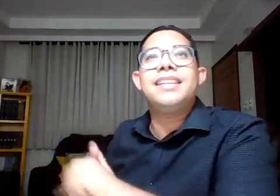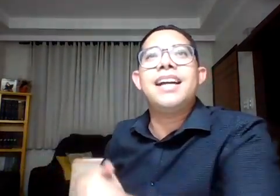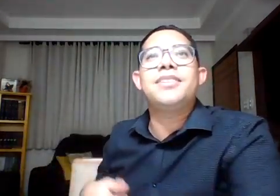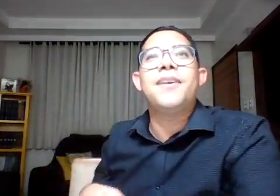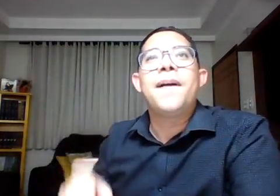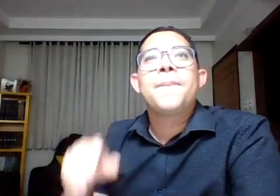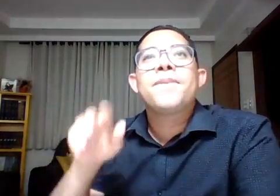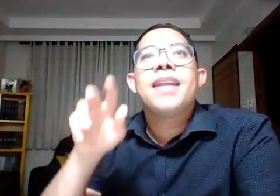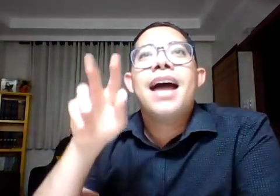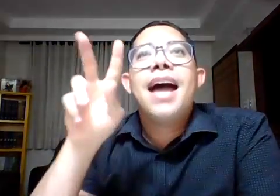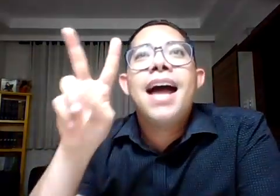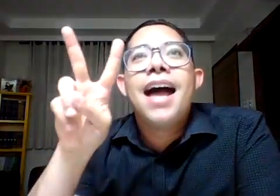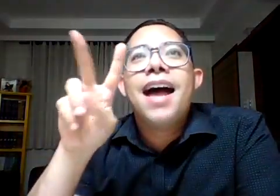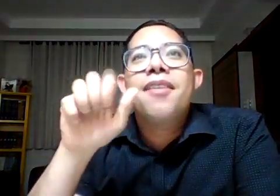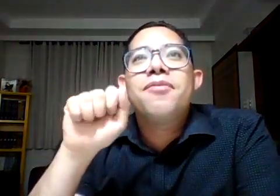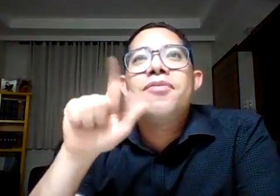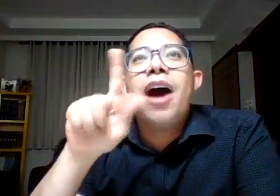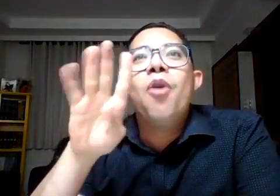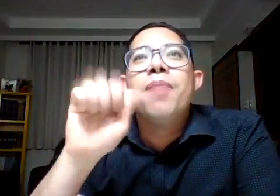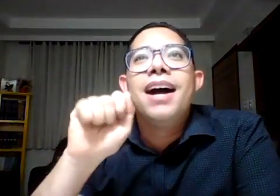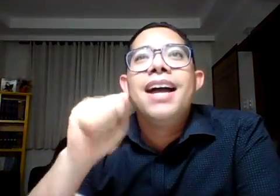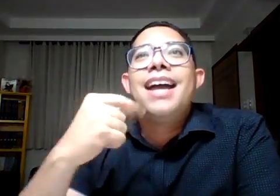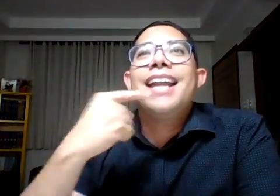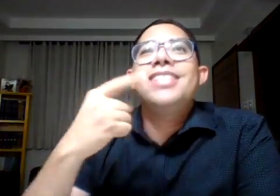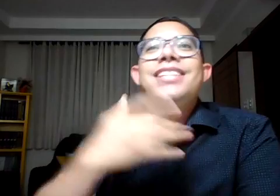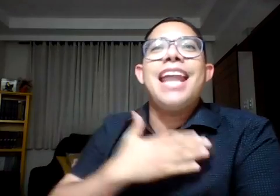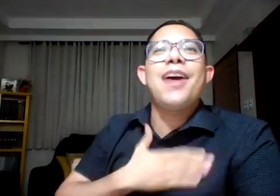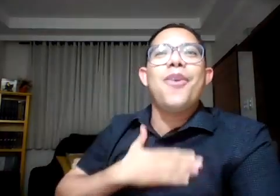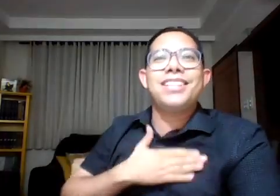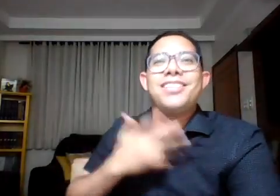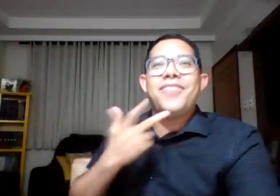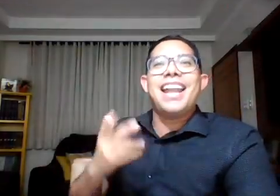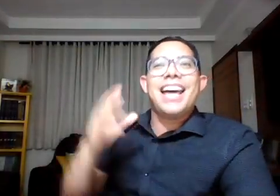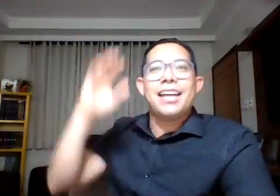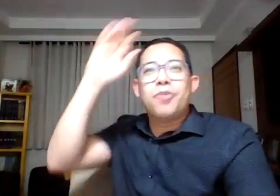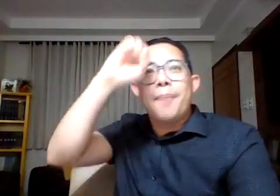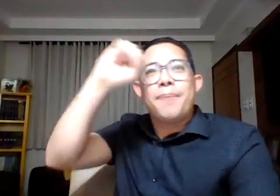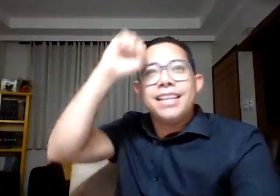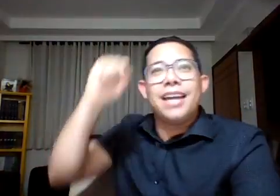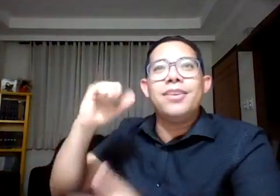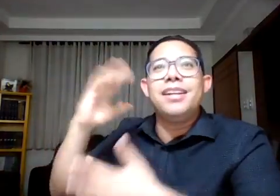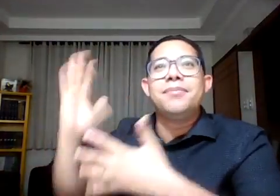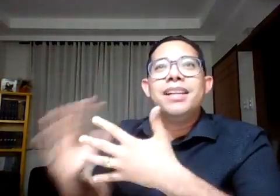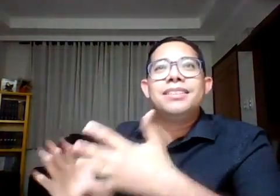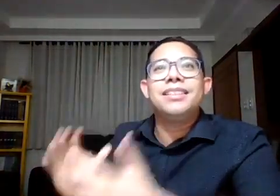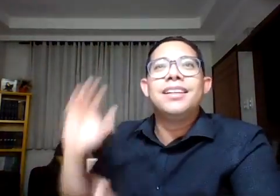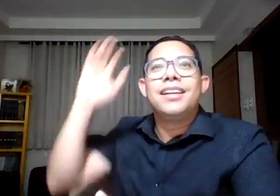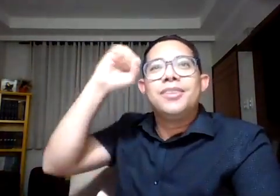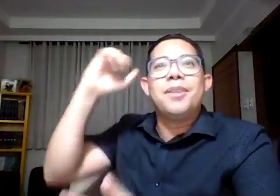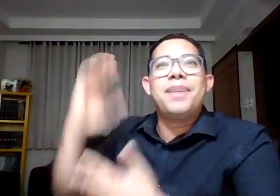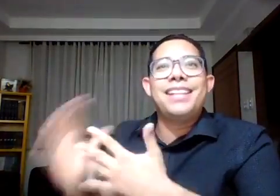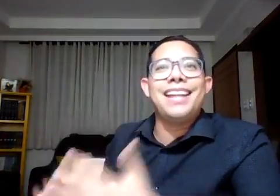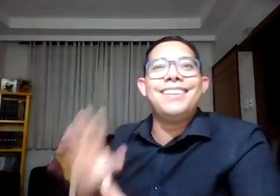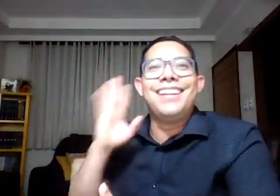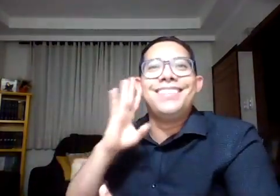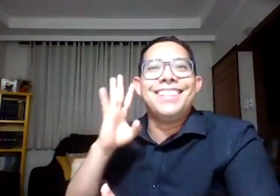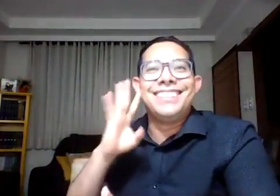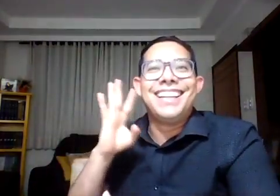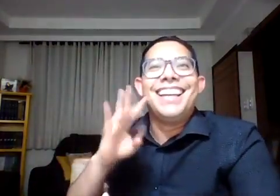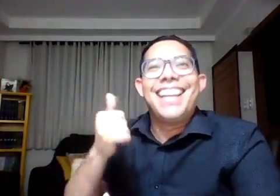certo? A Valba, ela disse que ela gosta de falar, né? Estou aprendendo Libras. Estou aprendendo Libras.